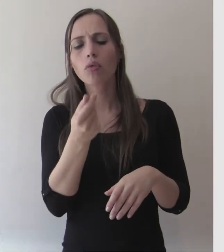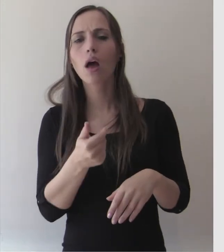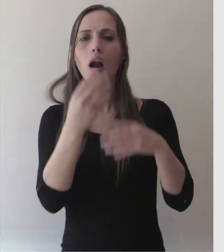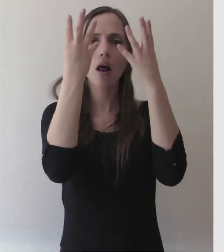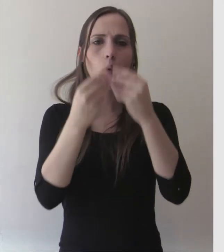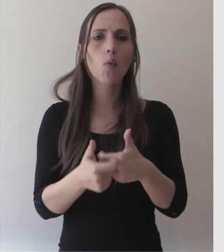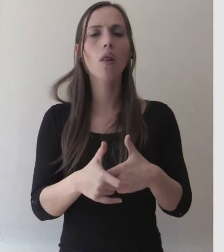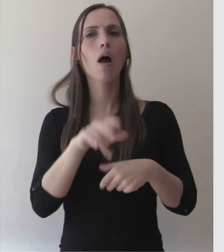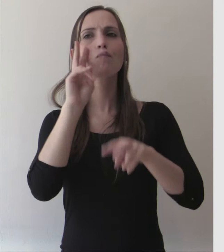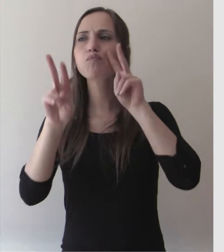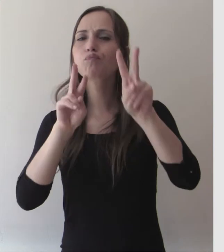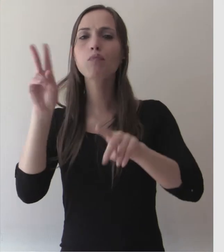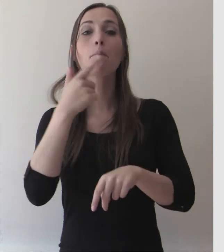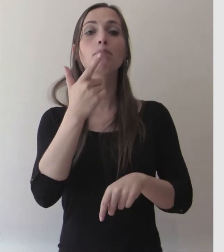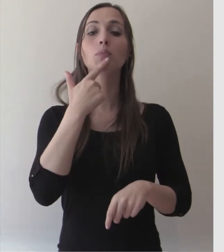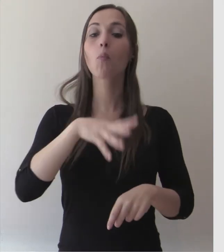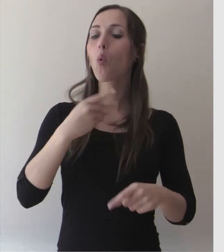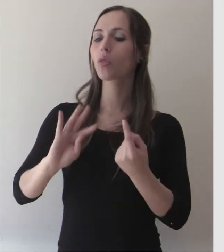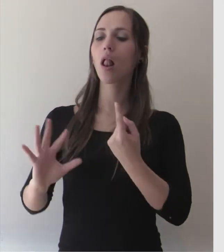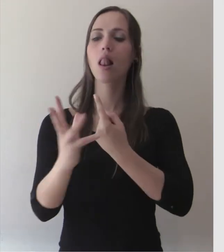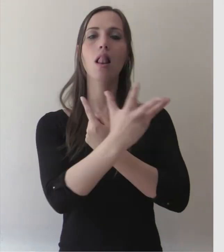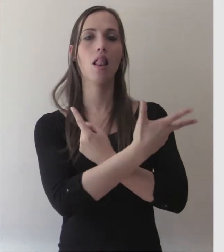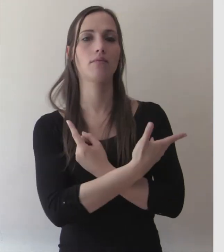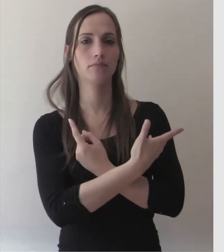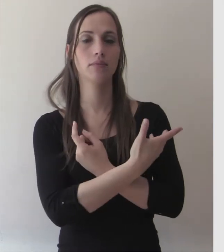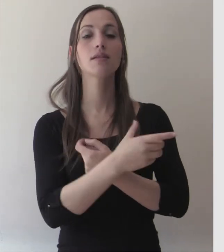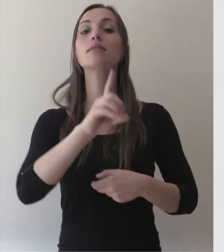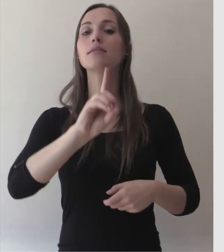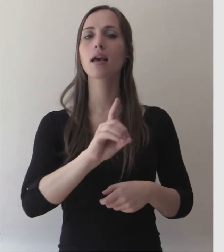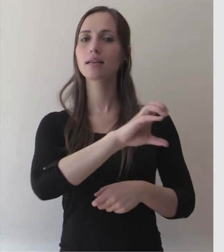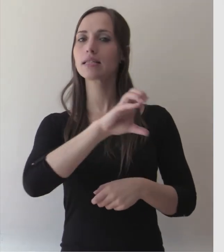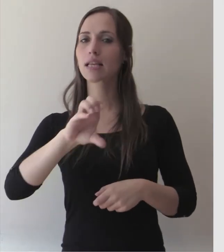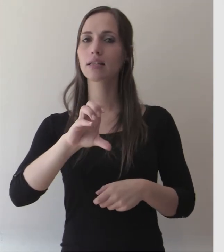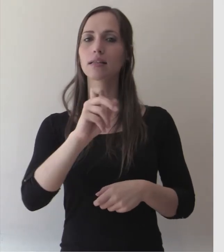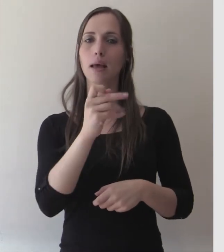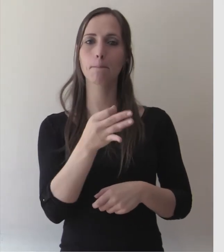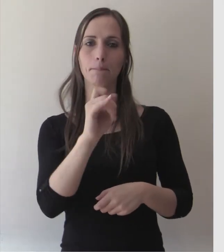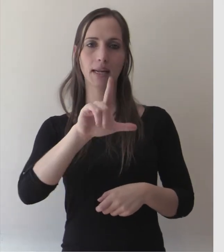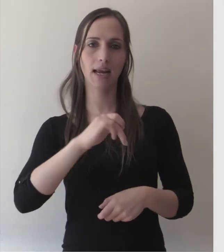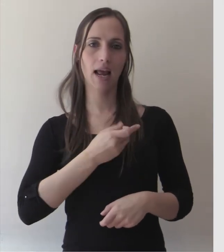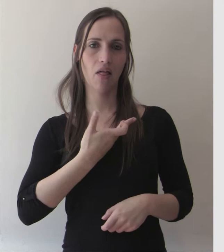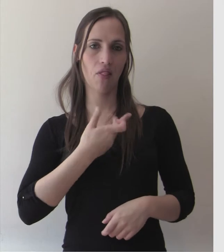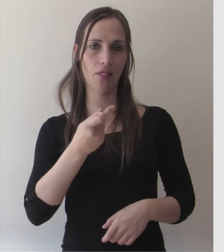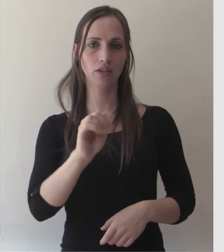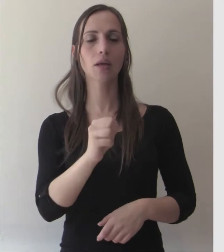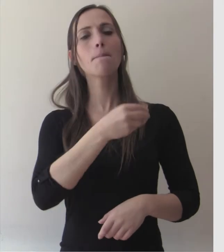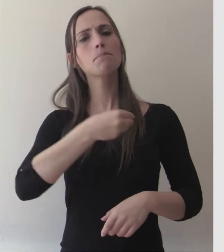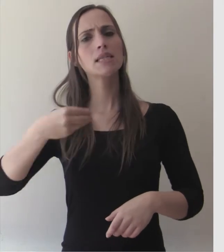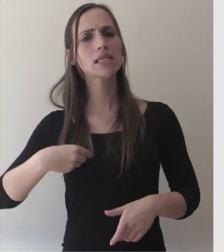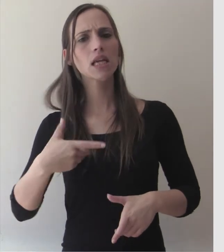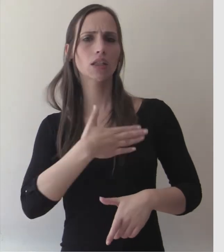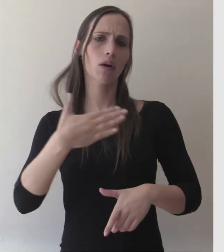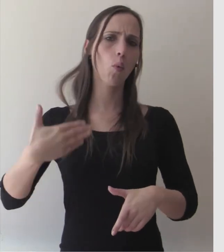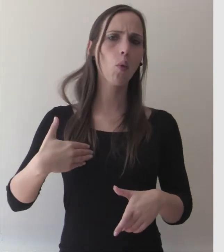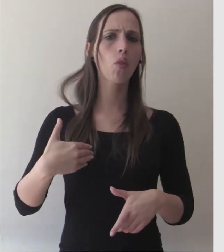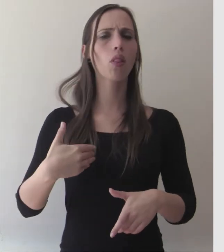calcular, observar, compreender o mundo que nos rodeia. 6. Ciências aplicadas, medicina, saúde,